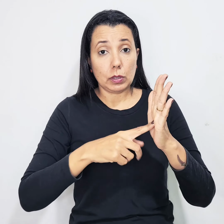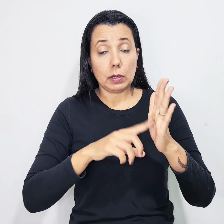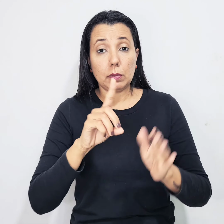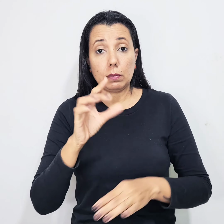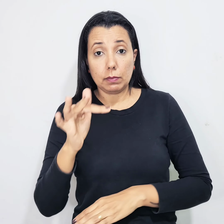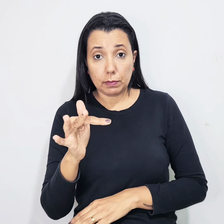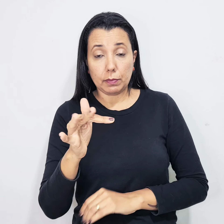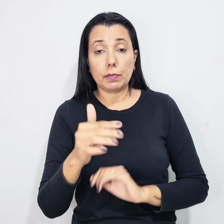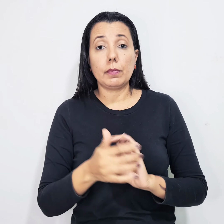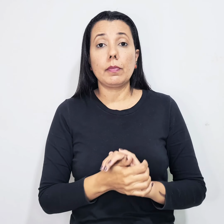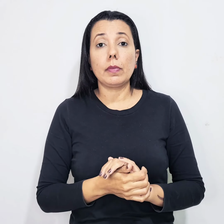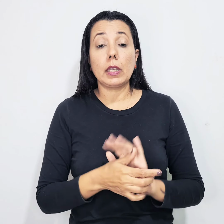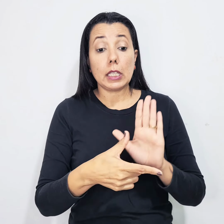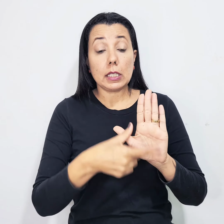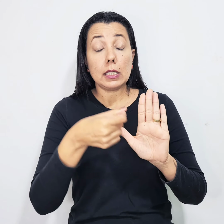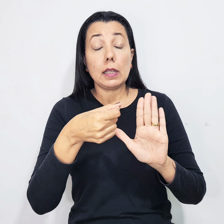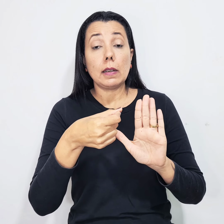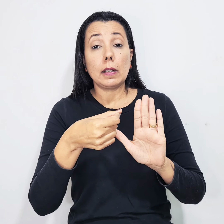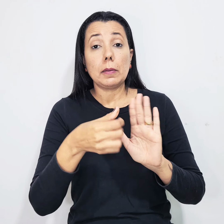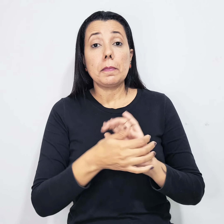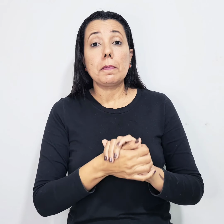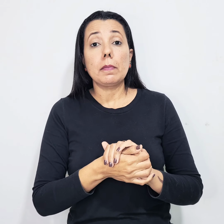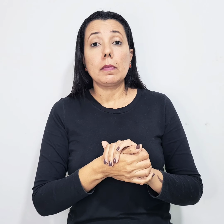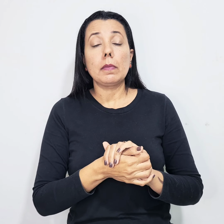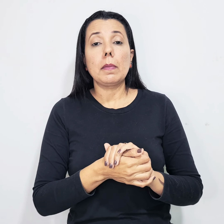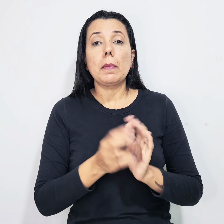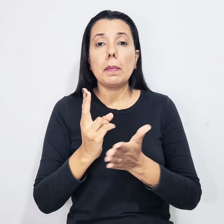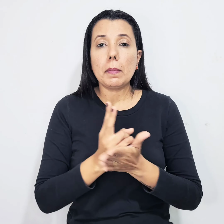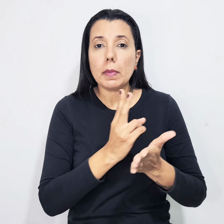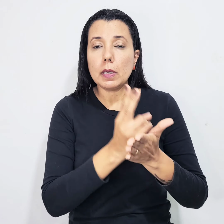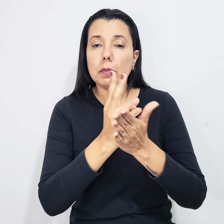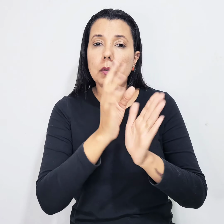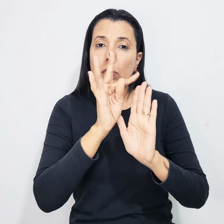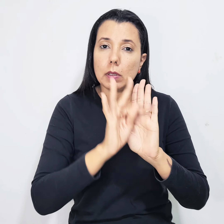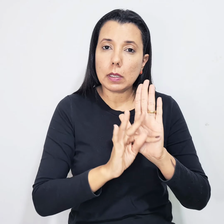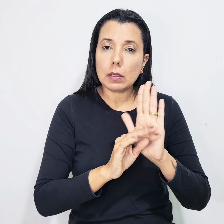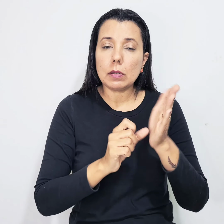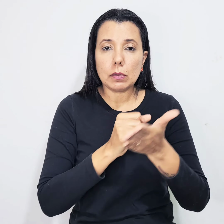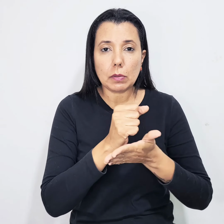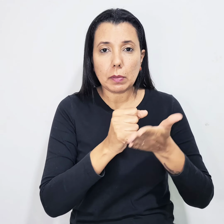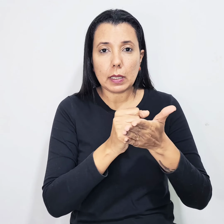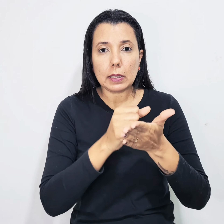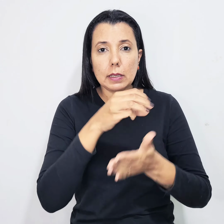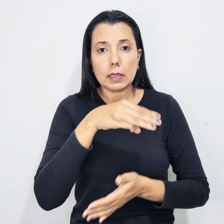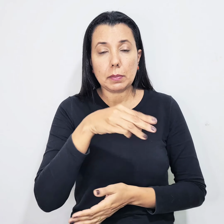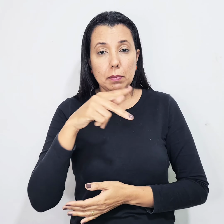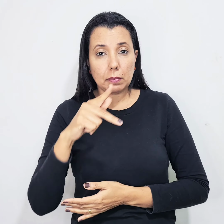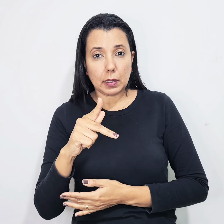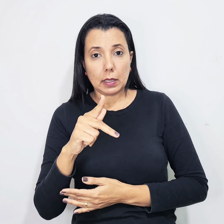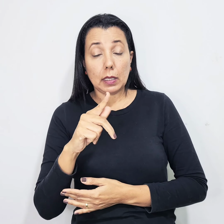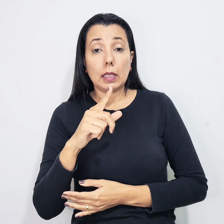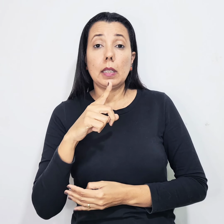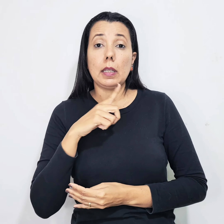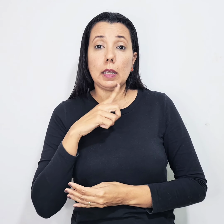Simpro-DF destaca que, apesar de o texto base da MP ter sido